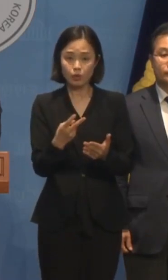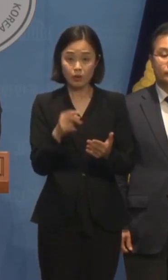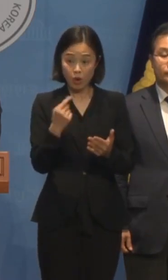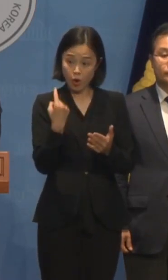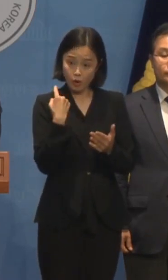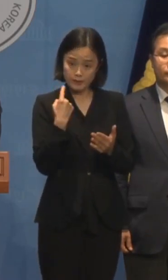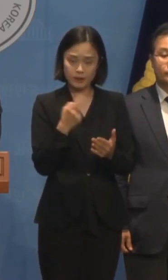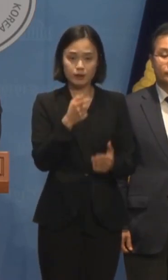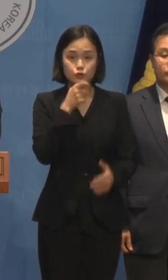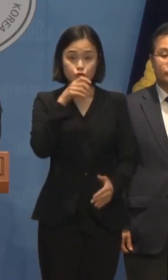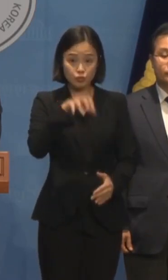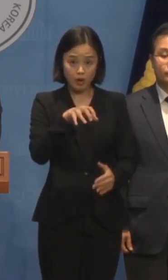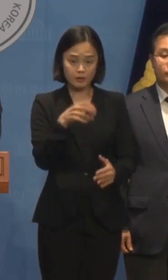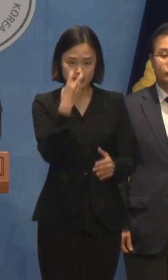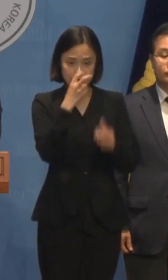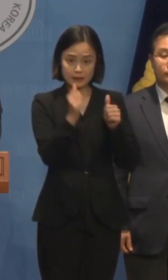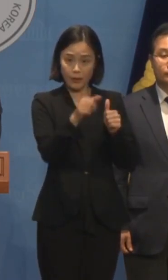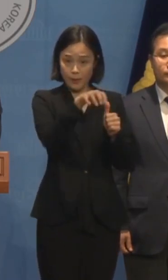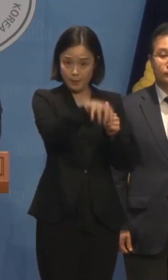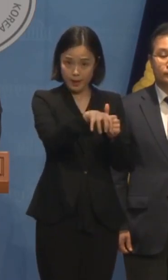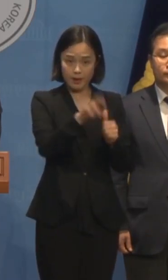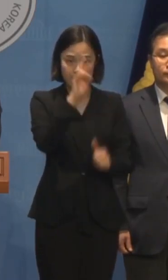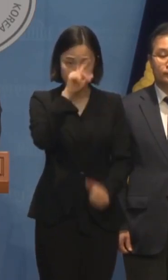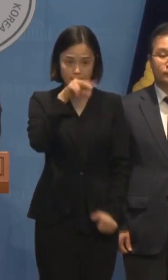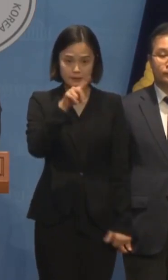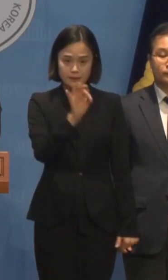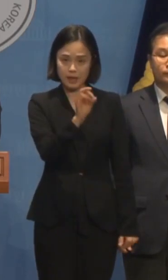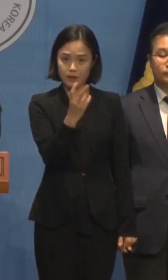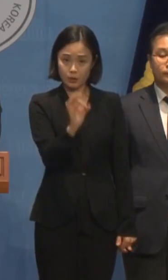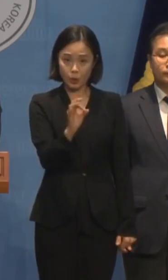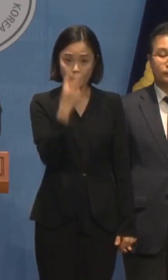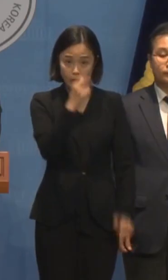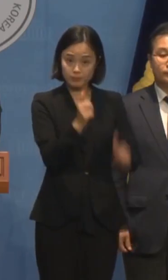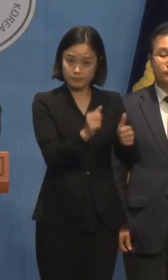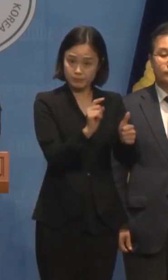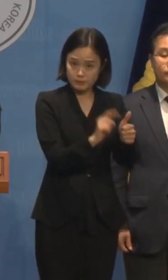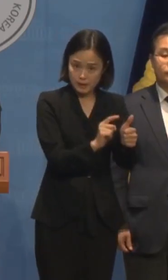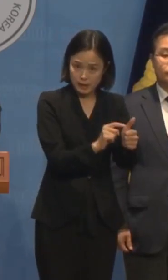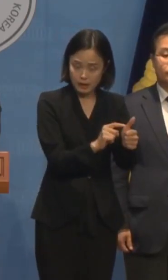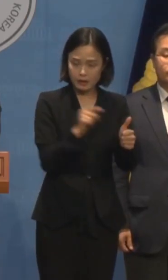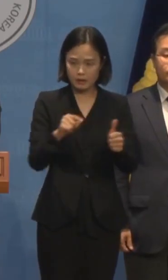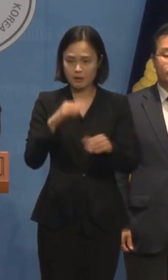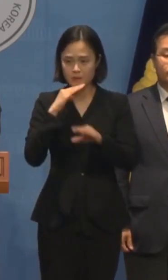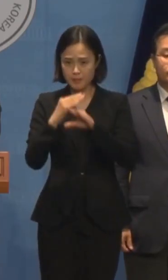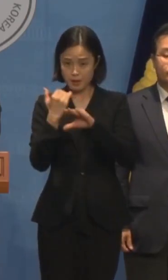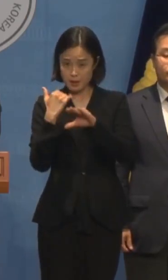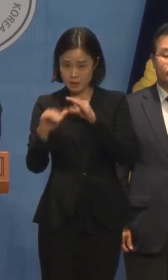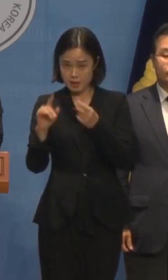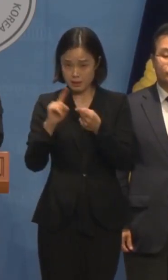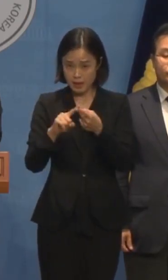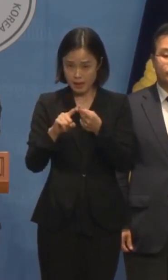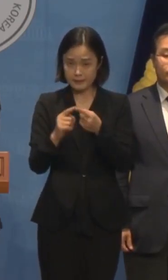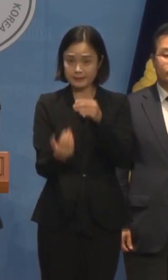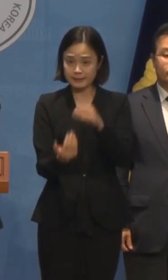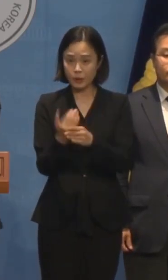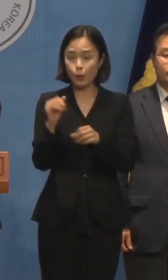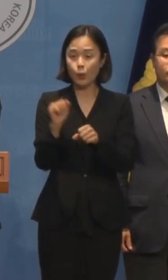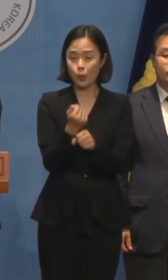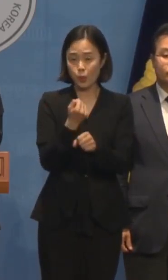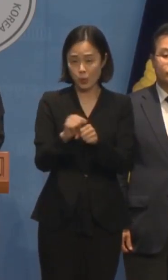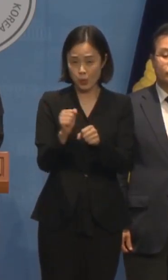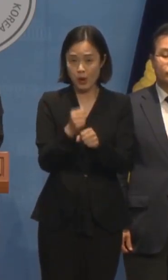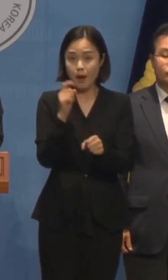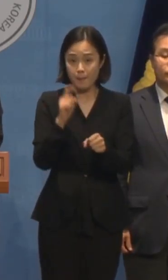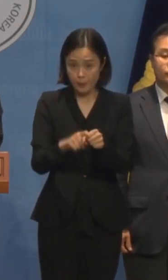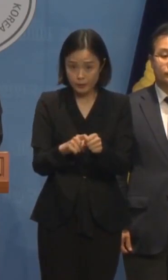검사, 수원지검이 대북 송금 사건을 조작하기 위해 공범들을 모아놓고 연어의 술파티에